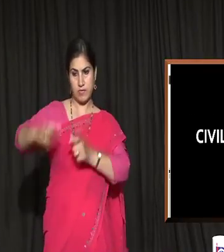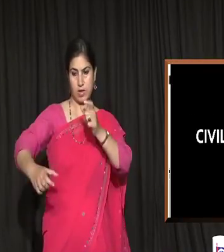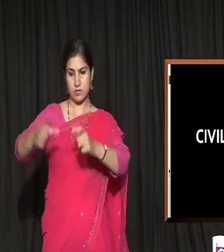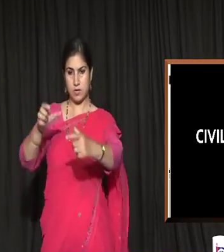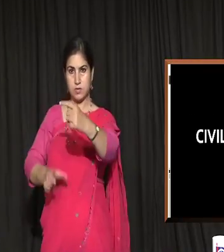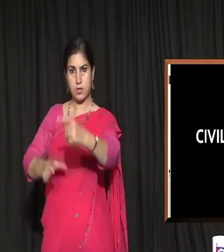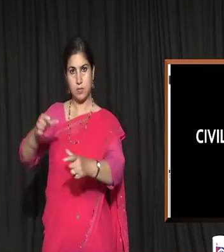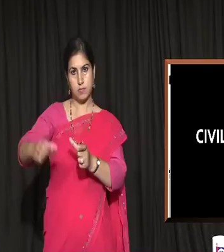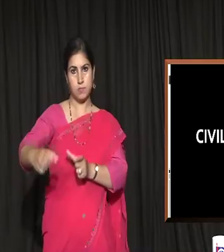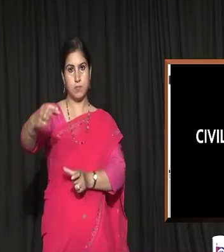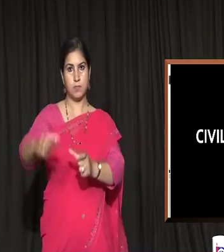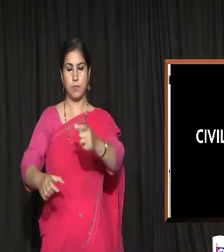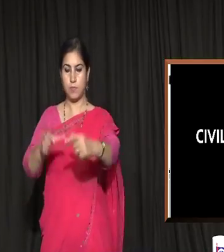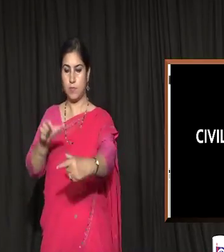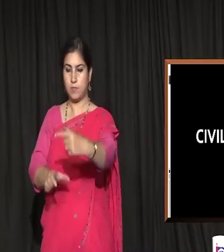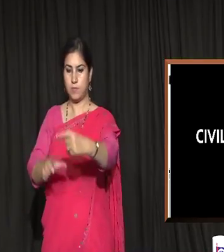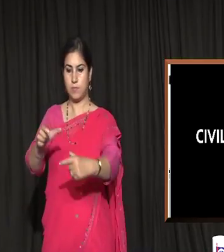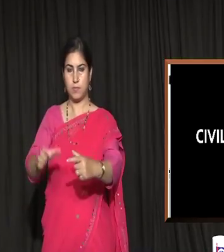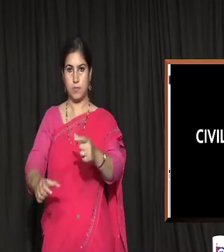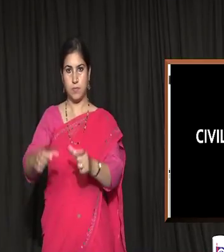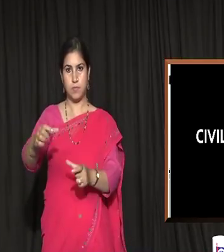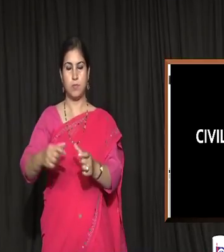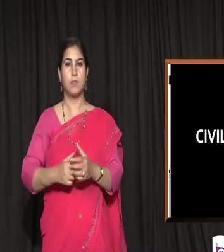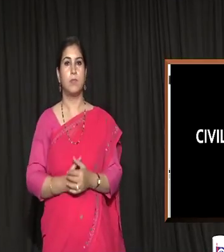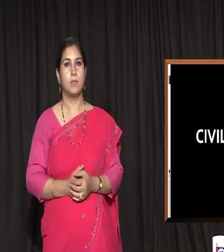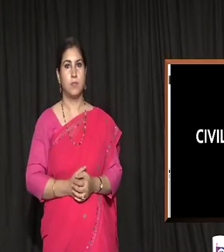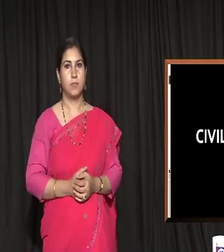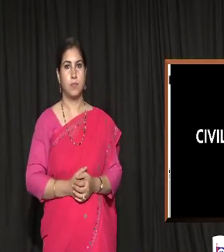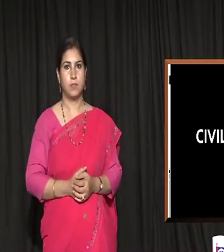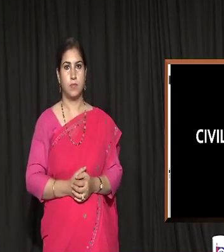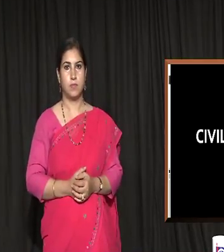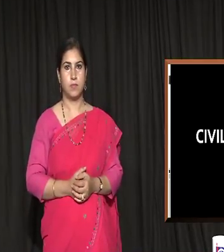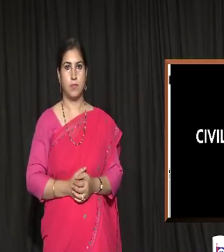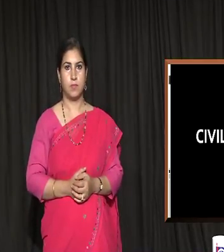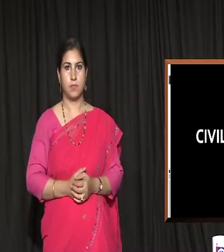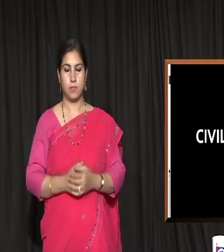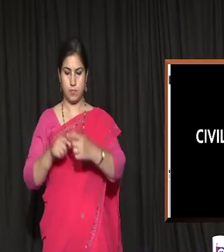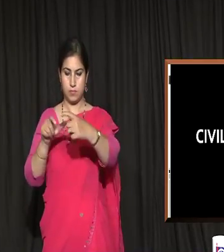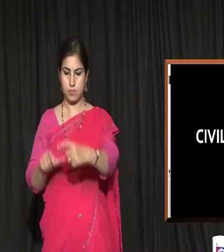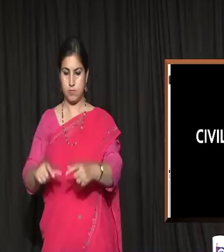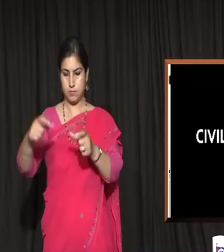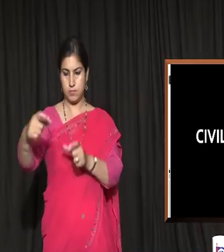civilization, सभ्यता,